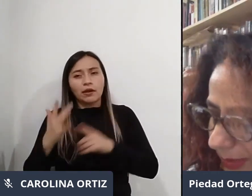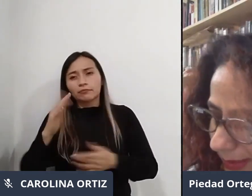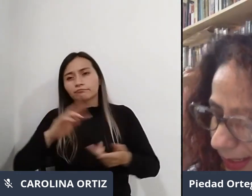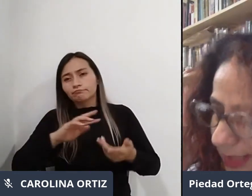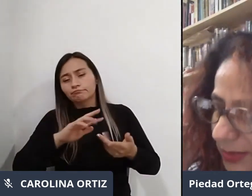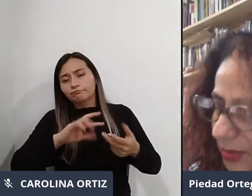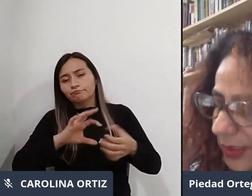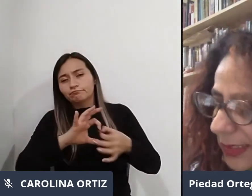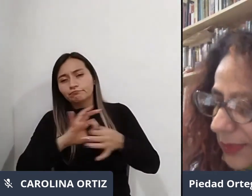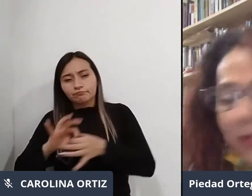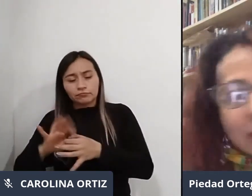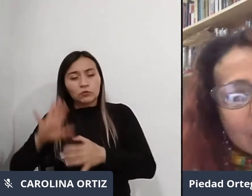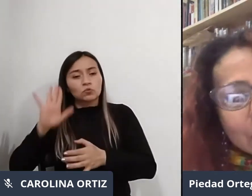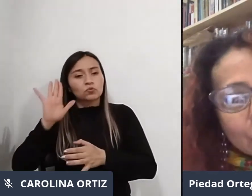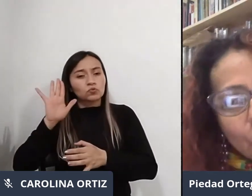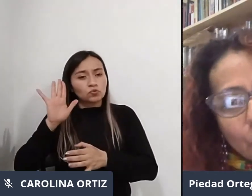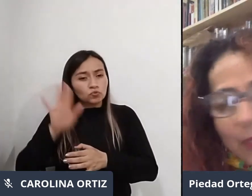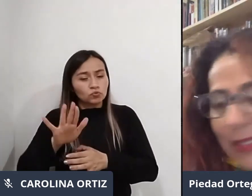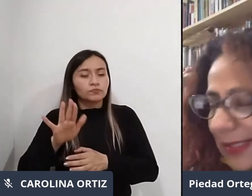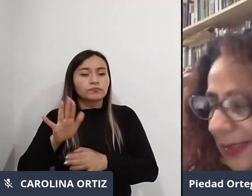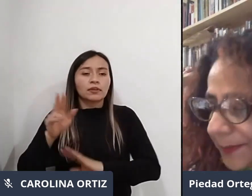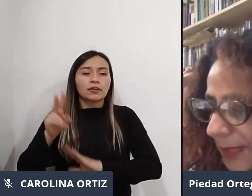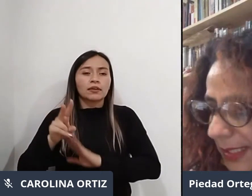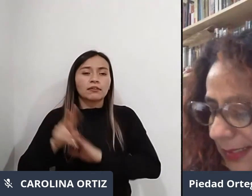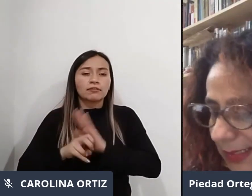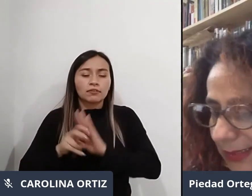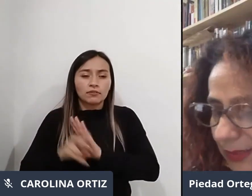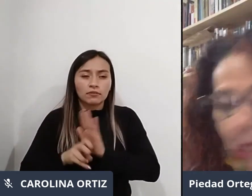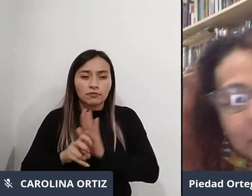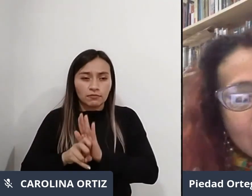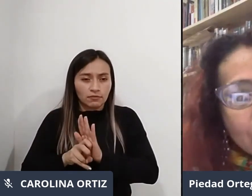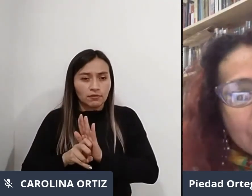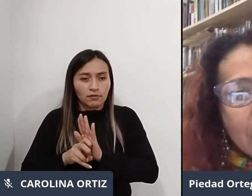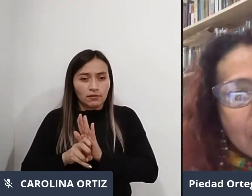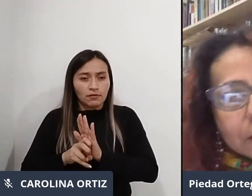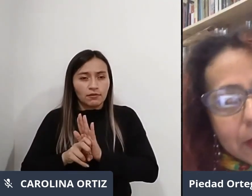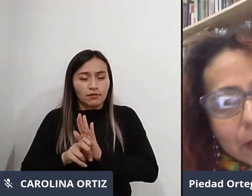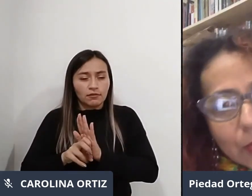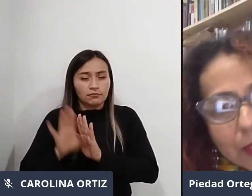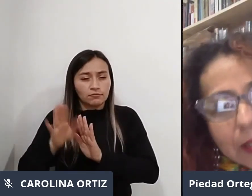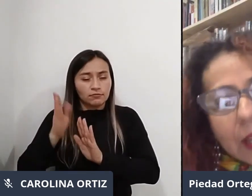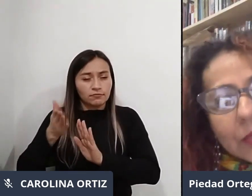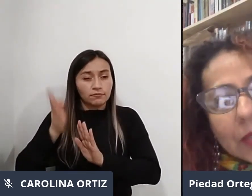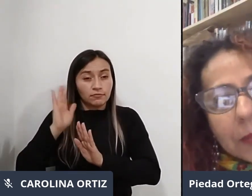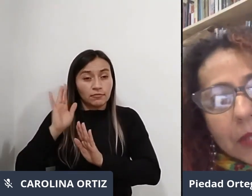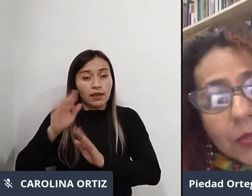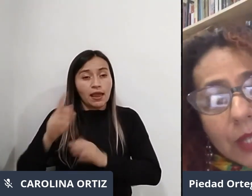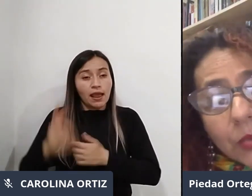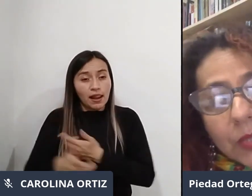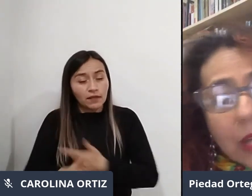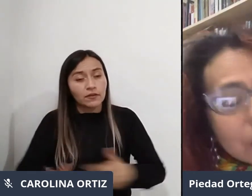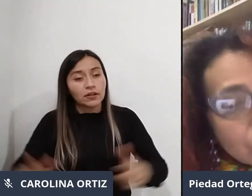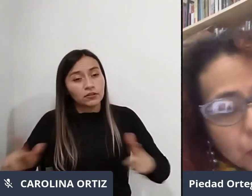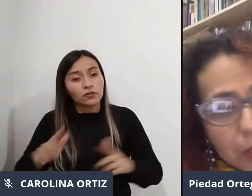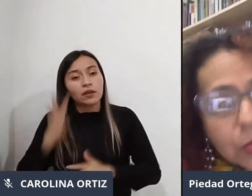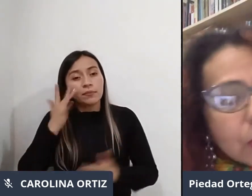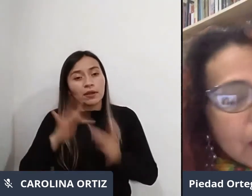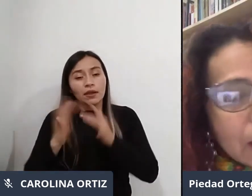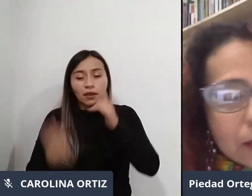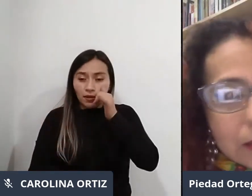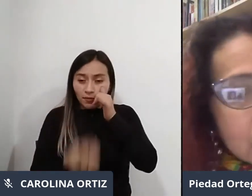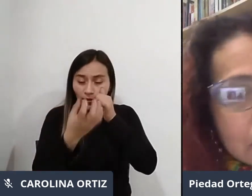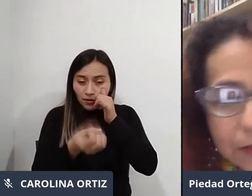el liderazgo de Fernando Torres, quien desde una pedagogía de la espiritualidad y una pedagogía del cuidado, que lo pueden